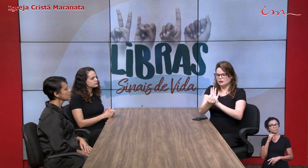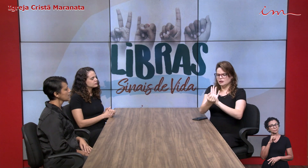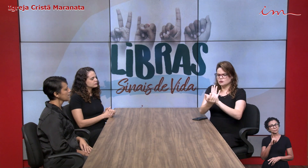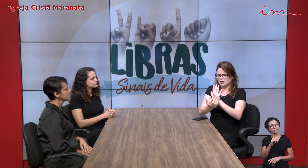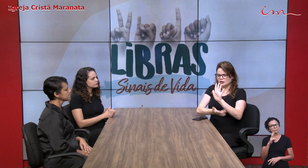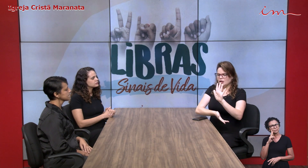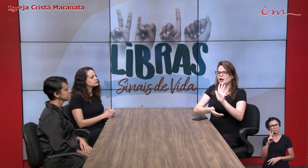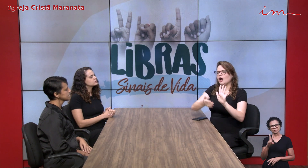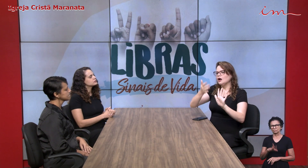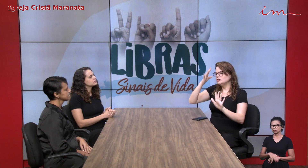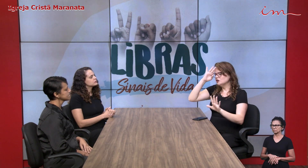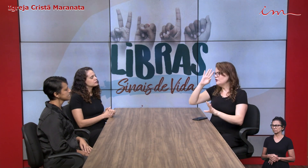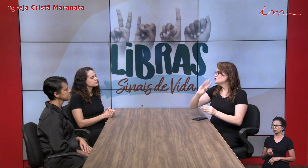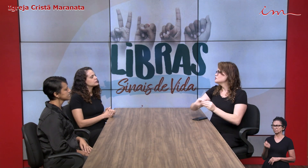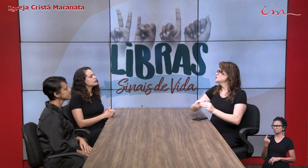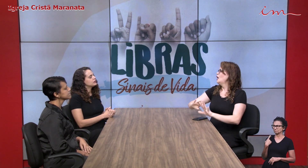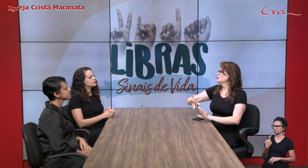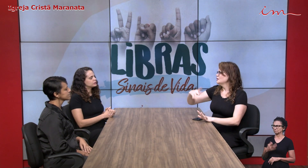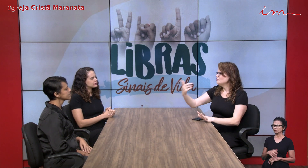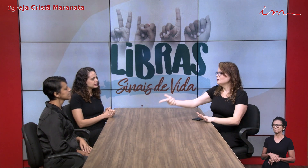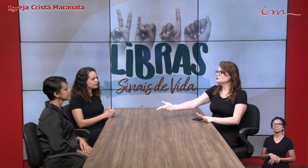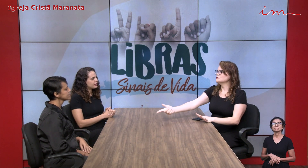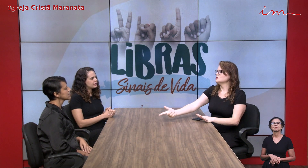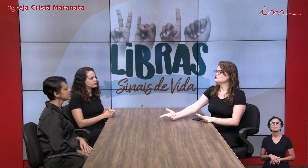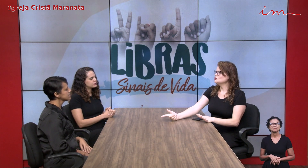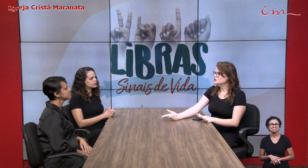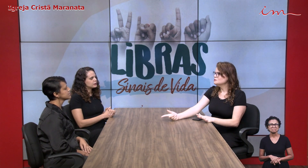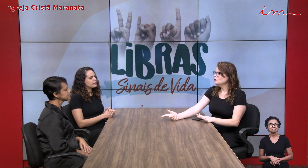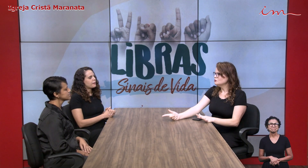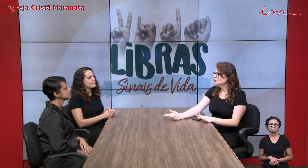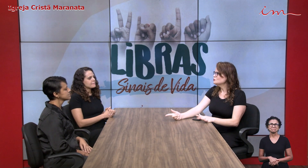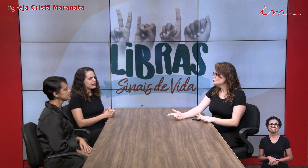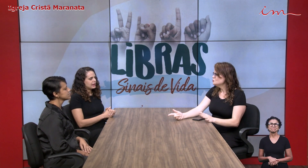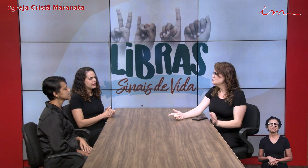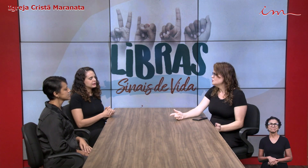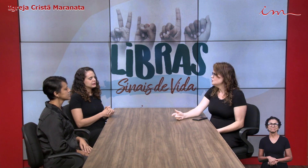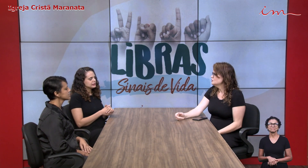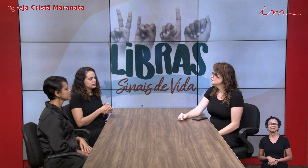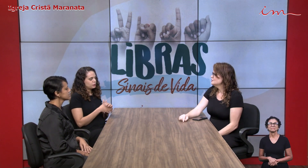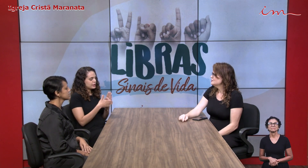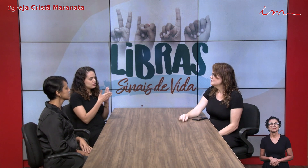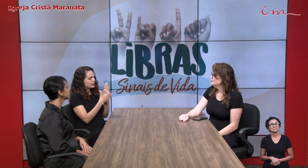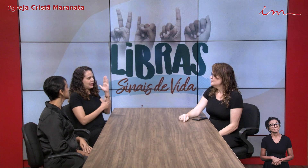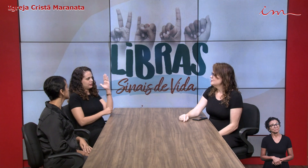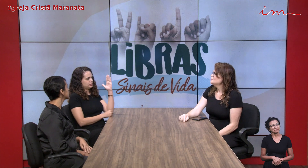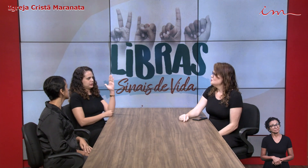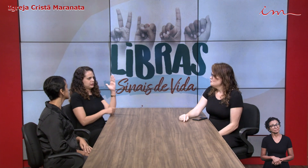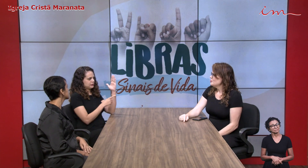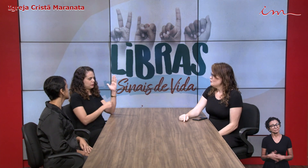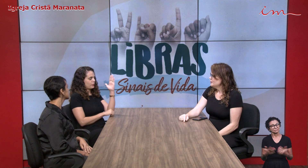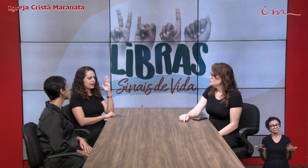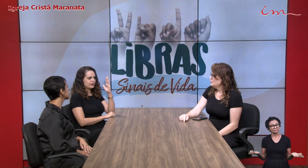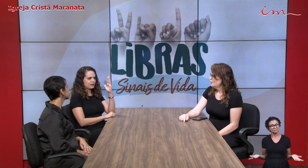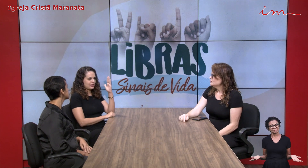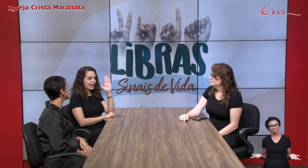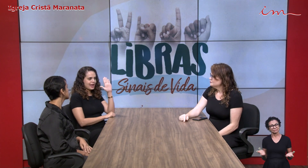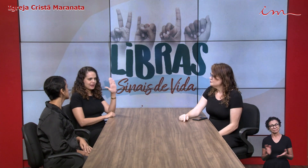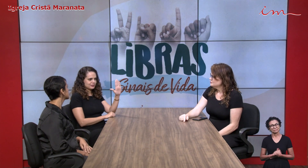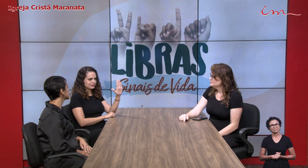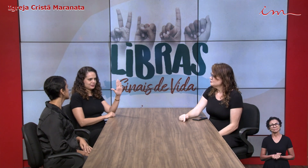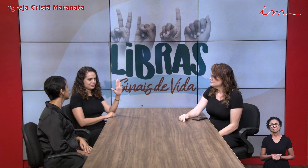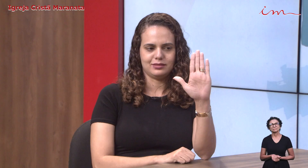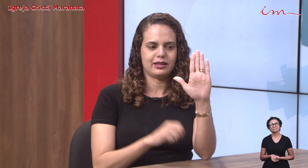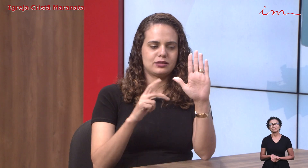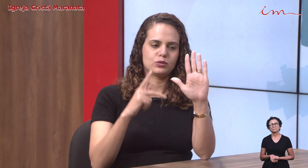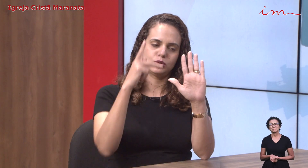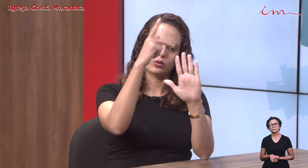vê isso daqui, ele já vai associar. Tá falando do sangue de Jesus que morreu na cruz por mim. Não é de lado, né? Não é aqui, lado. é